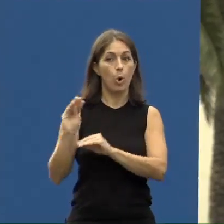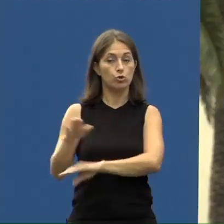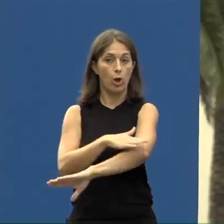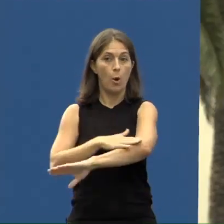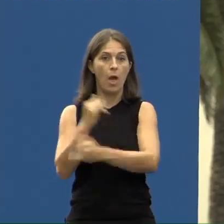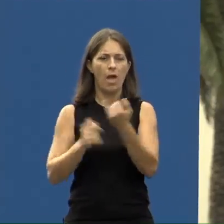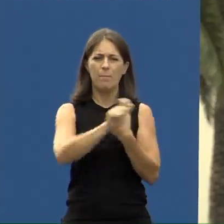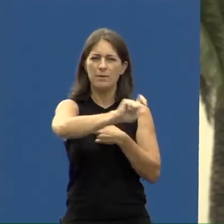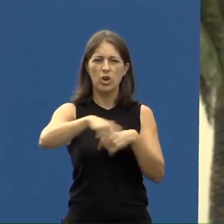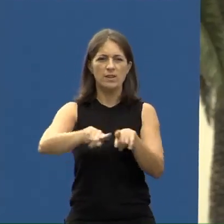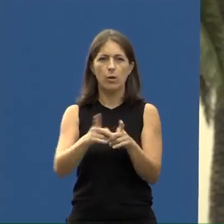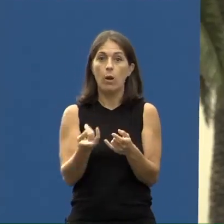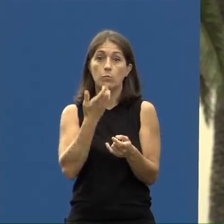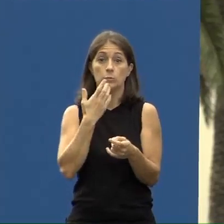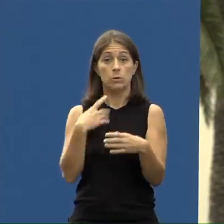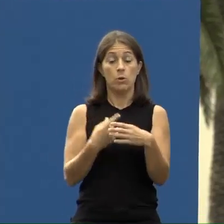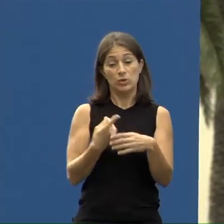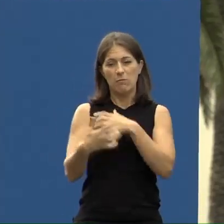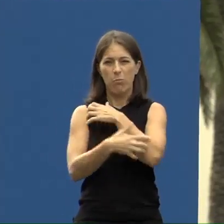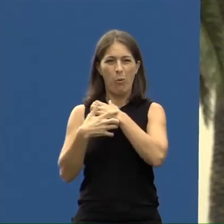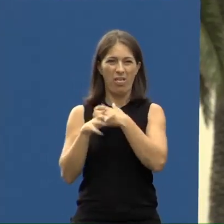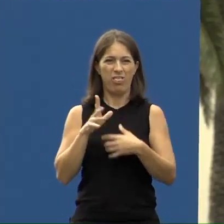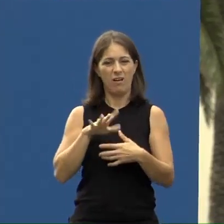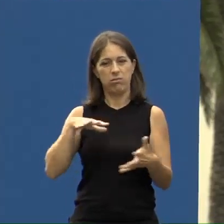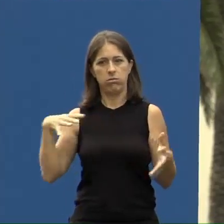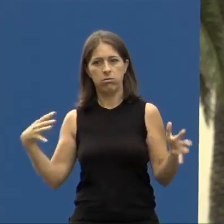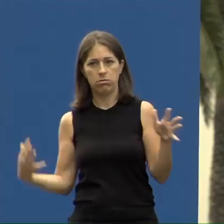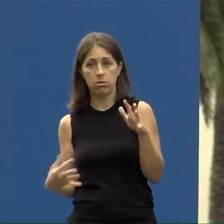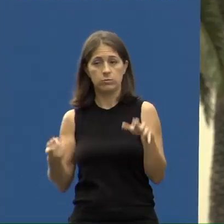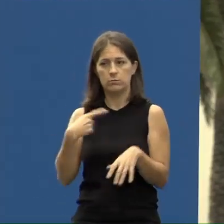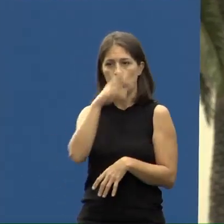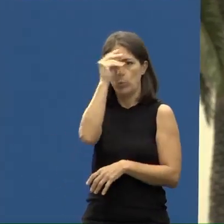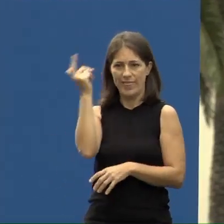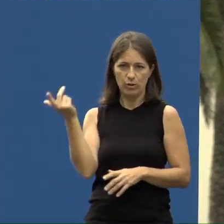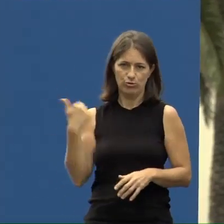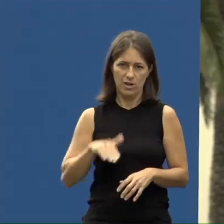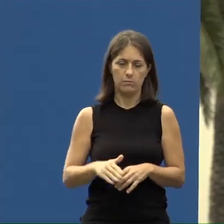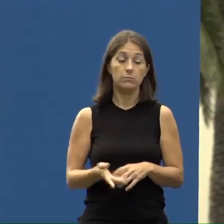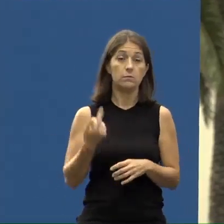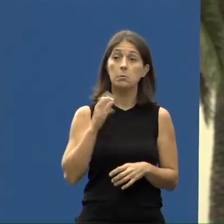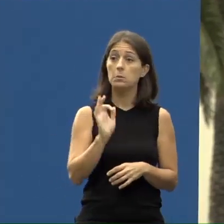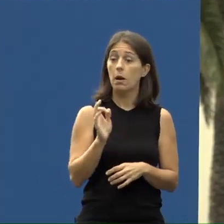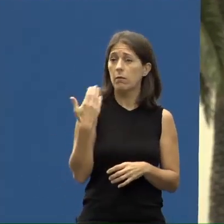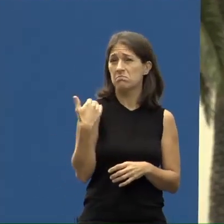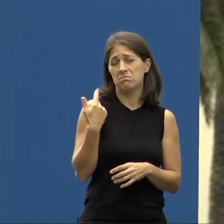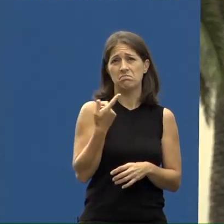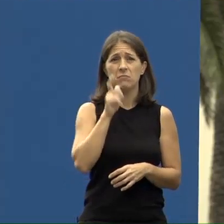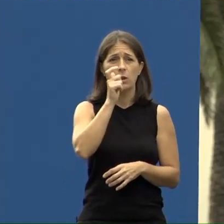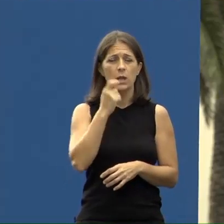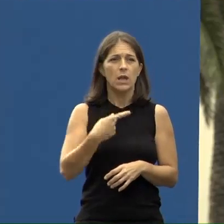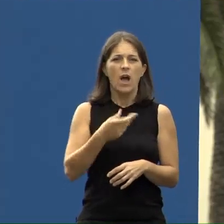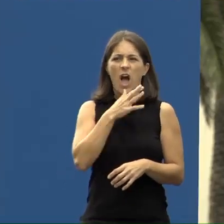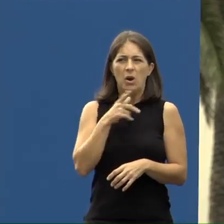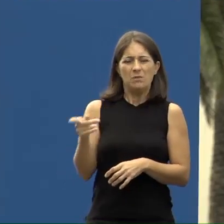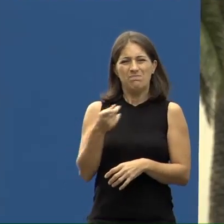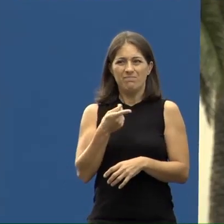viron desprazadas ao limiar da pobreza. Ninguén se lembra xa del. A min estes días, Alberto Núñez Feijóo lémbrame moito a